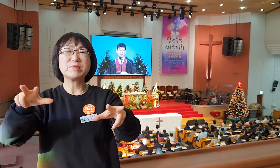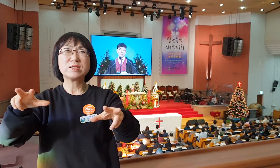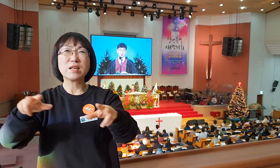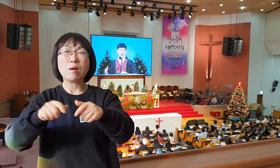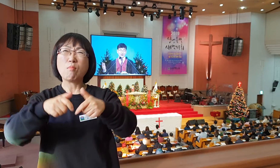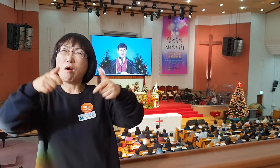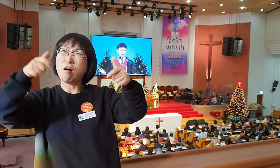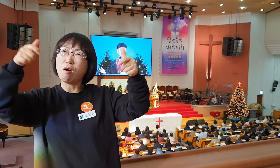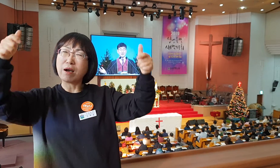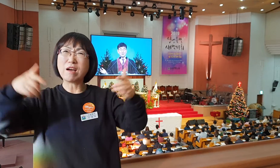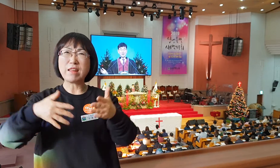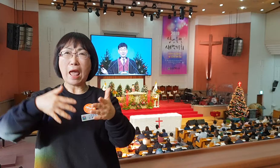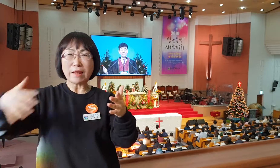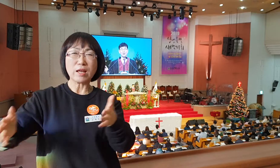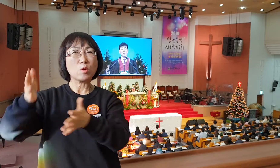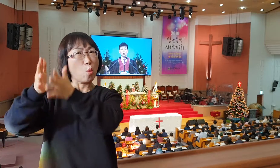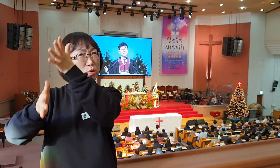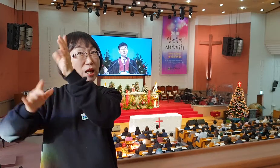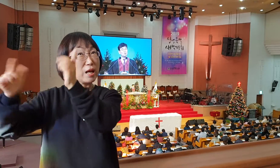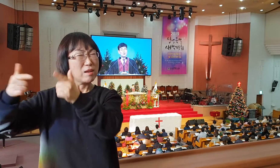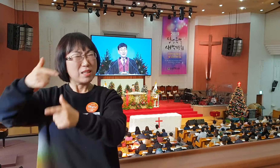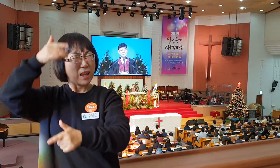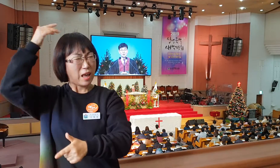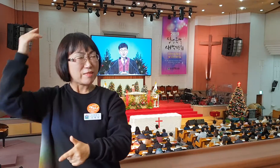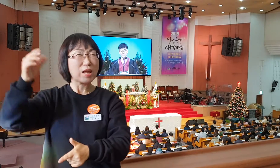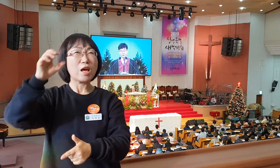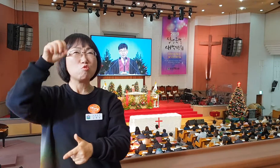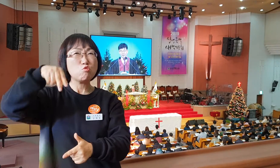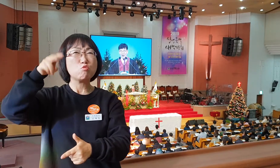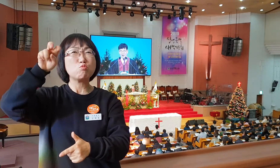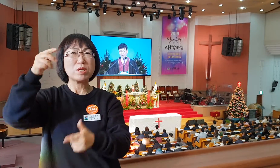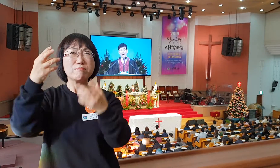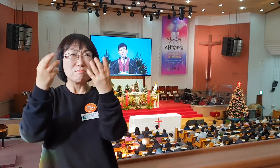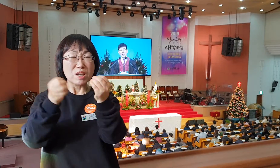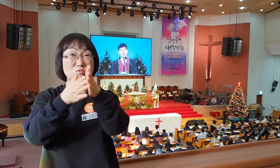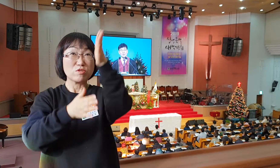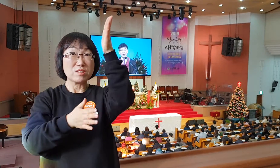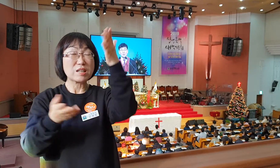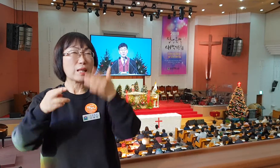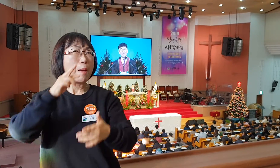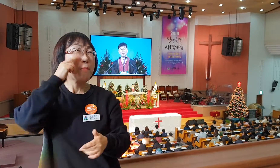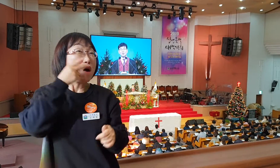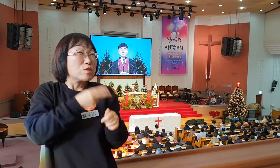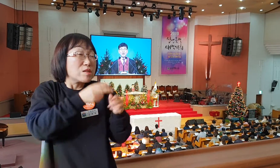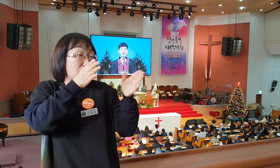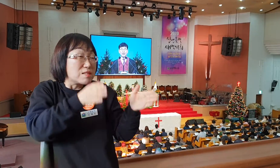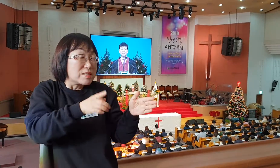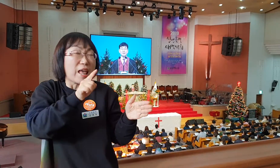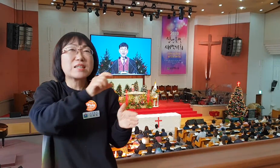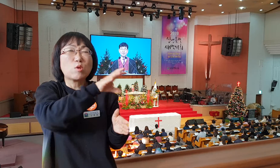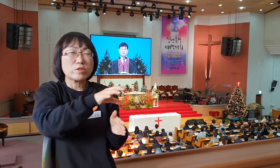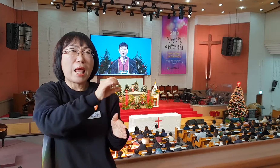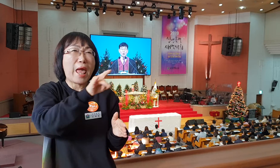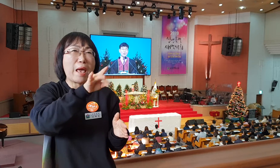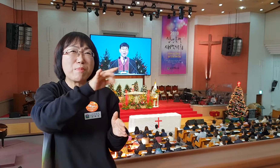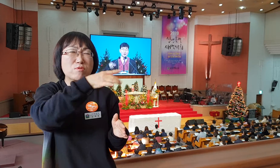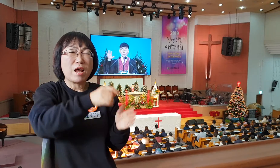번성하고 대단한 곳이 아닙니다. 고대 유물이 많은 곳이에요. 하지만 바울 당시만 해도 에베소는 대단했습니다.